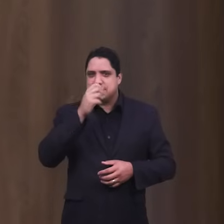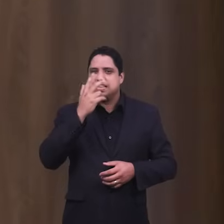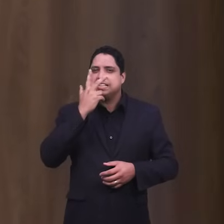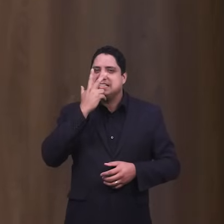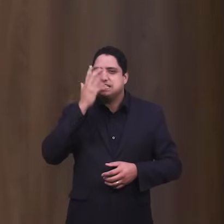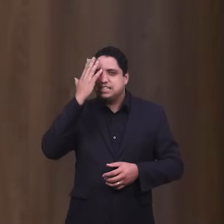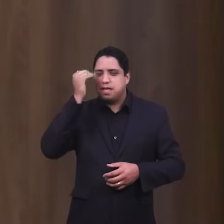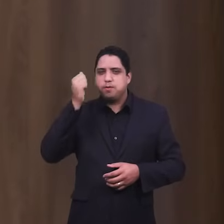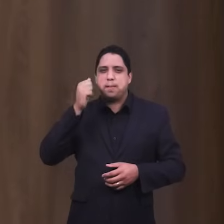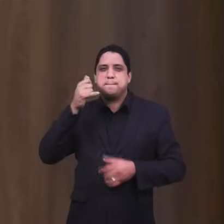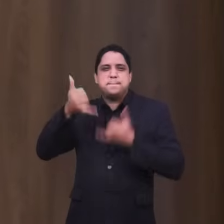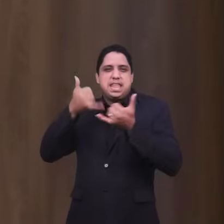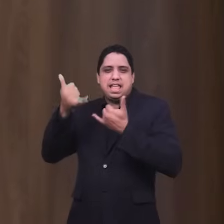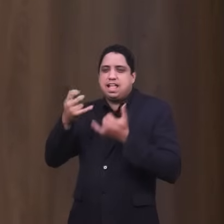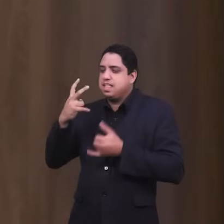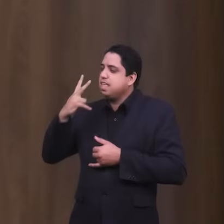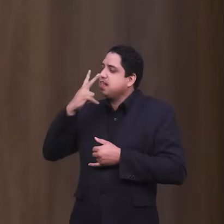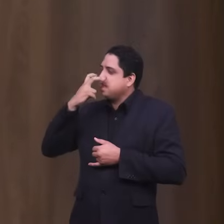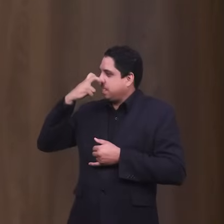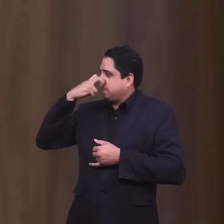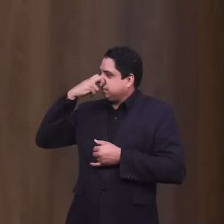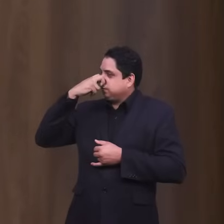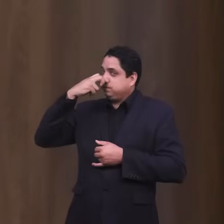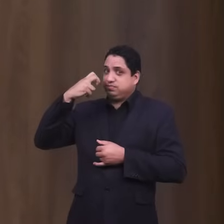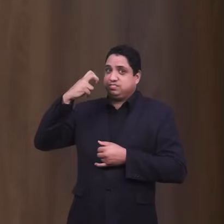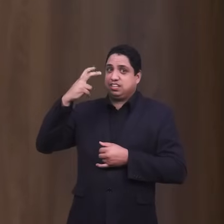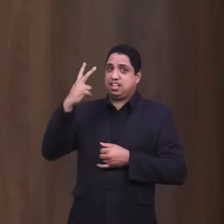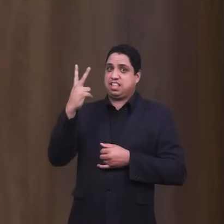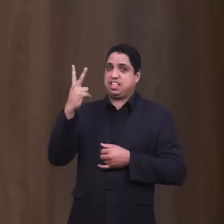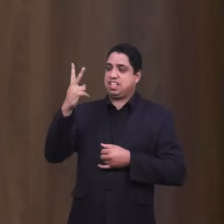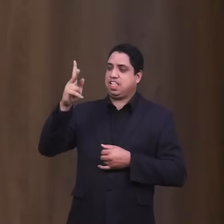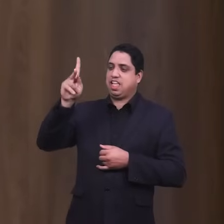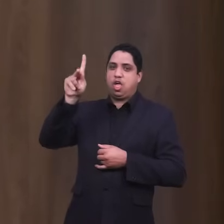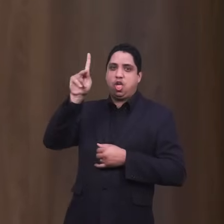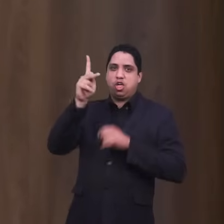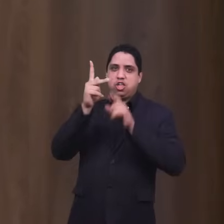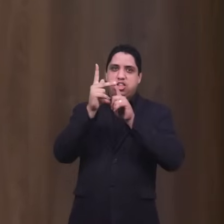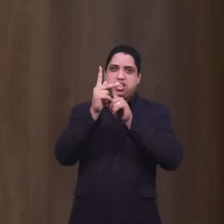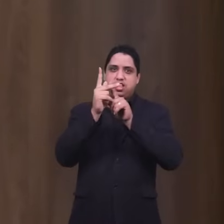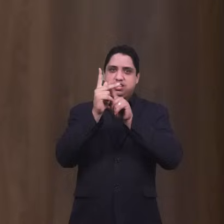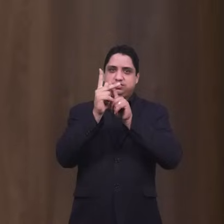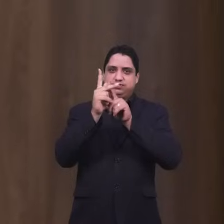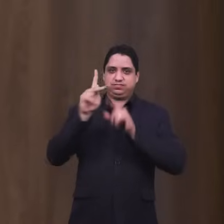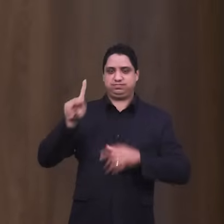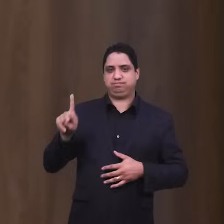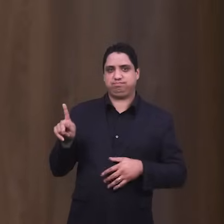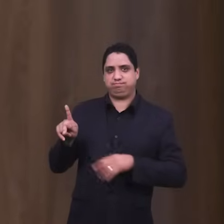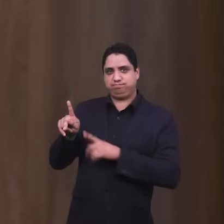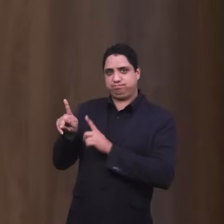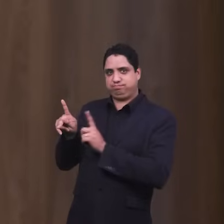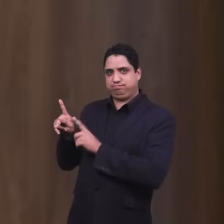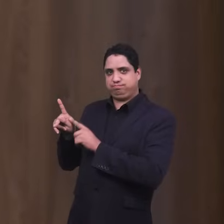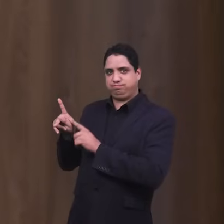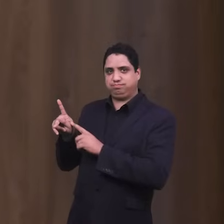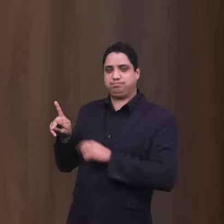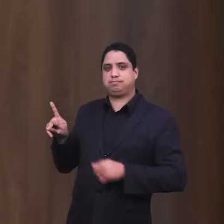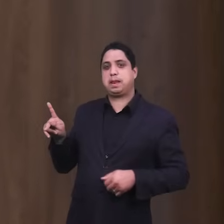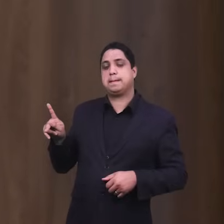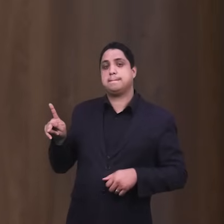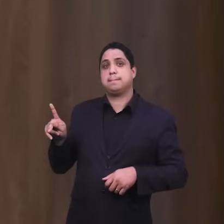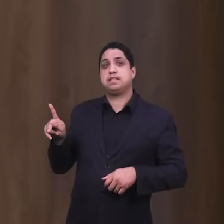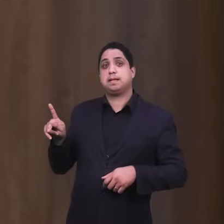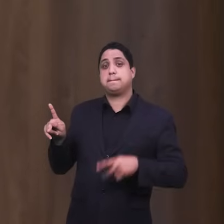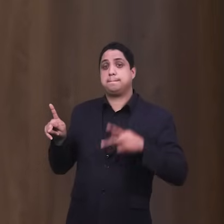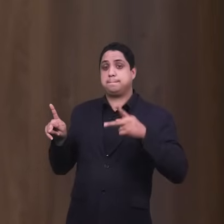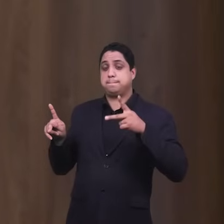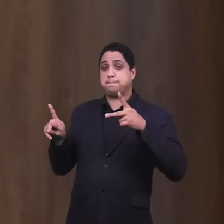com o dedinho aqui no meio? Nós vamos levantar depois os 2 dedos, ó. Esse aqui é o sinal de